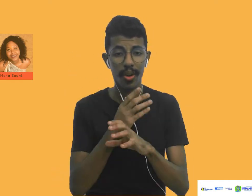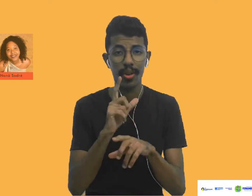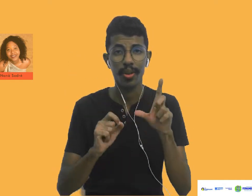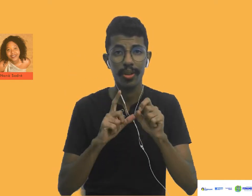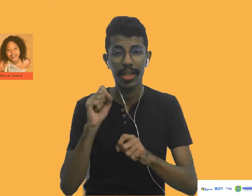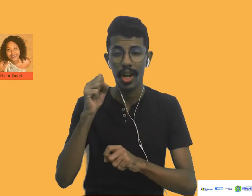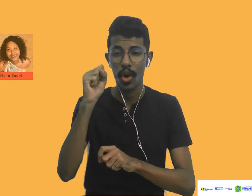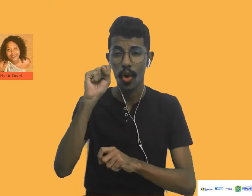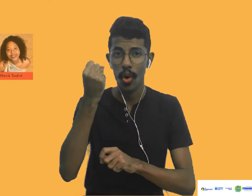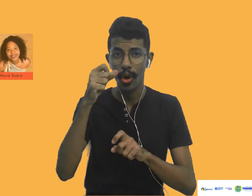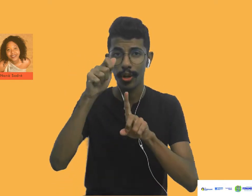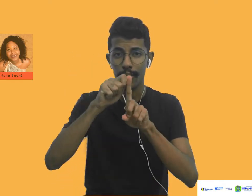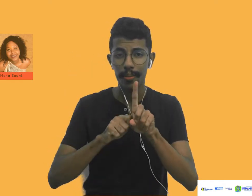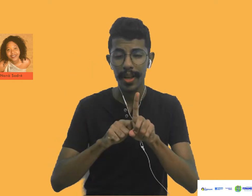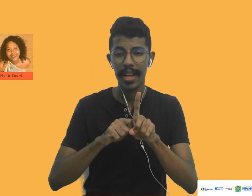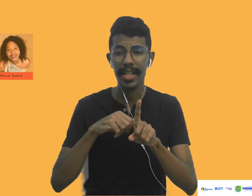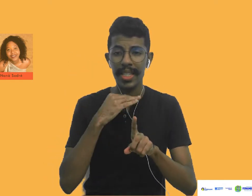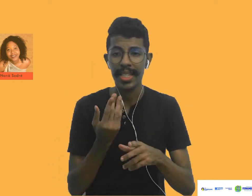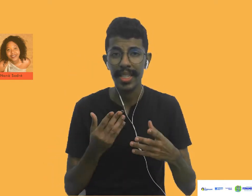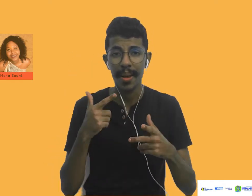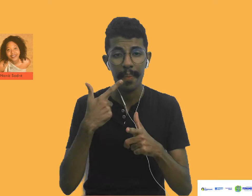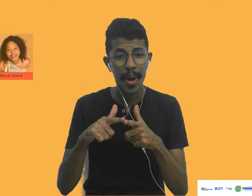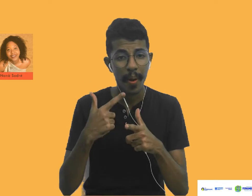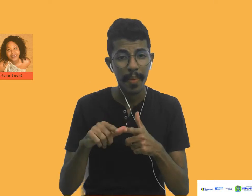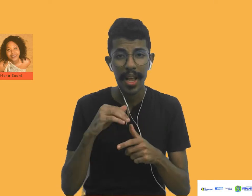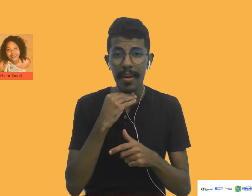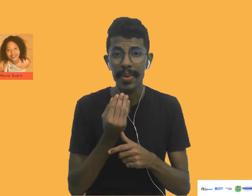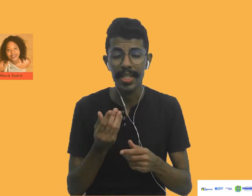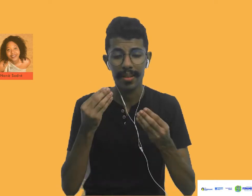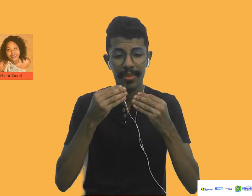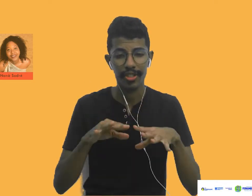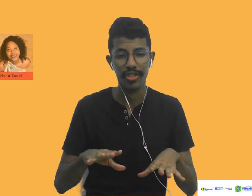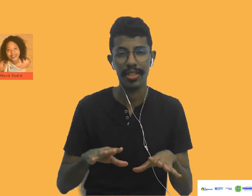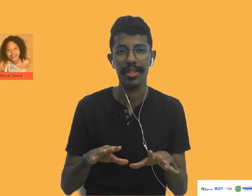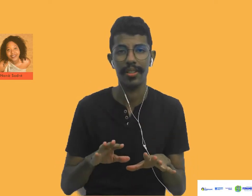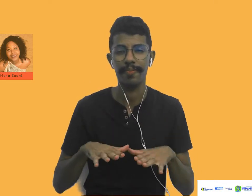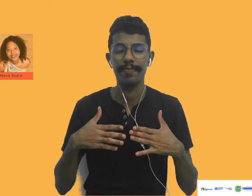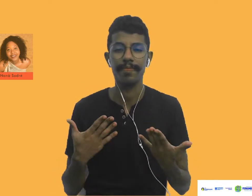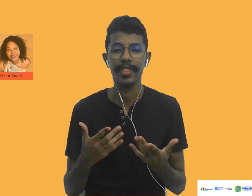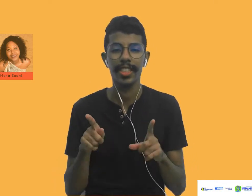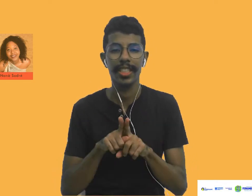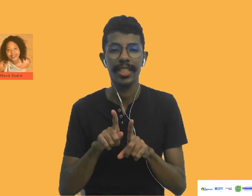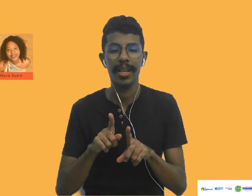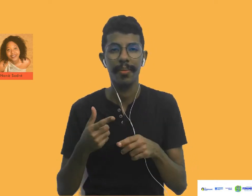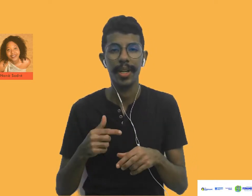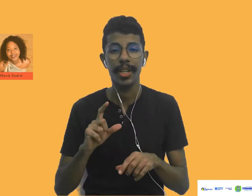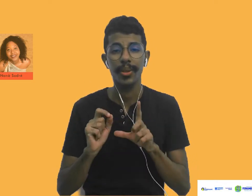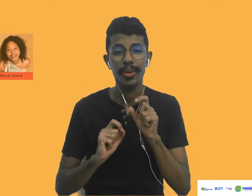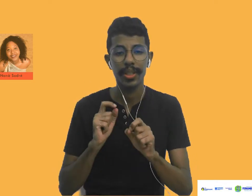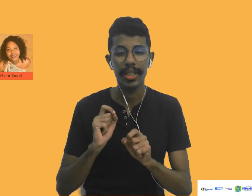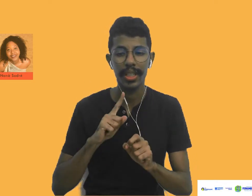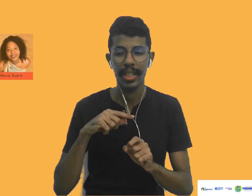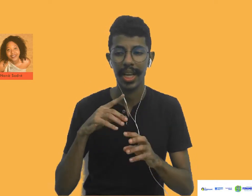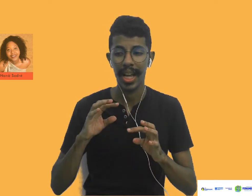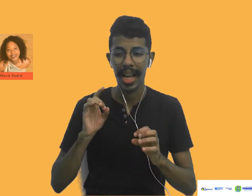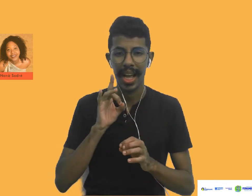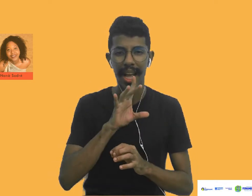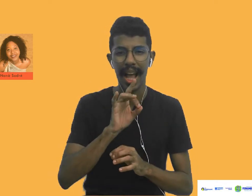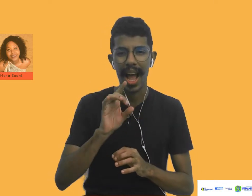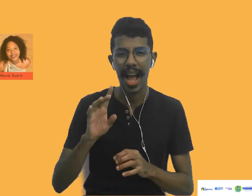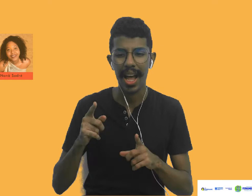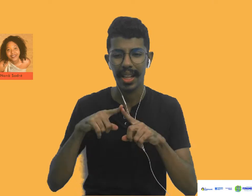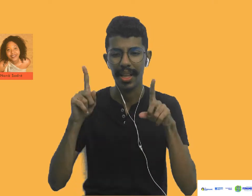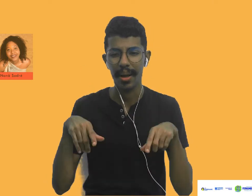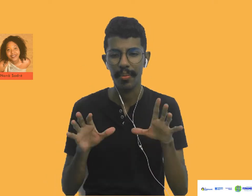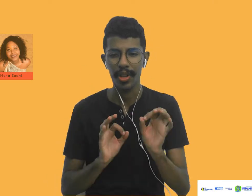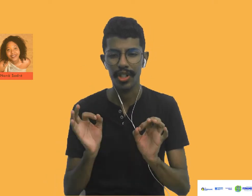os 8 meses que a gente se propõe, sem nenhum risco, sem nenhum problema, né? E aí, a grande história também da gente é que a gente sempre